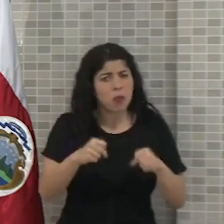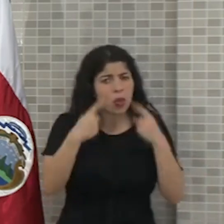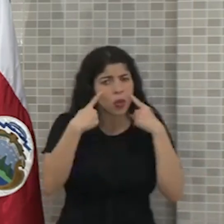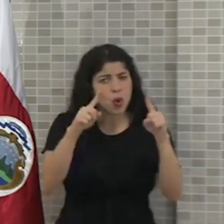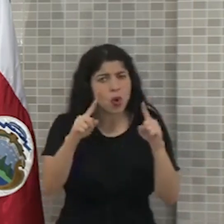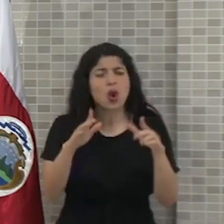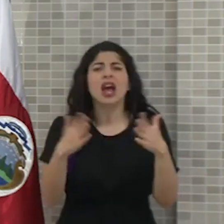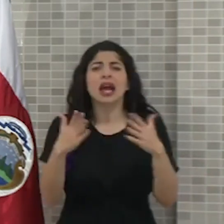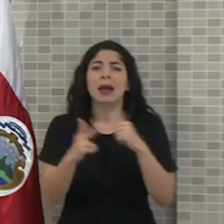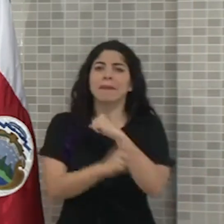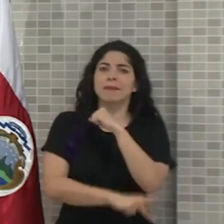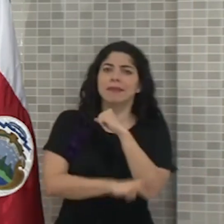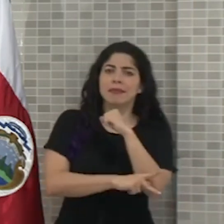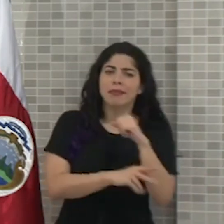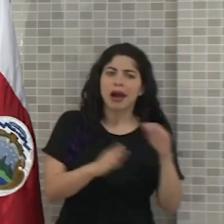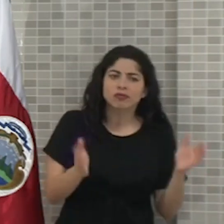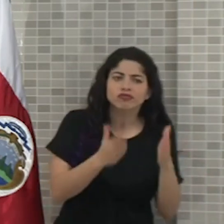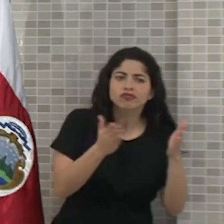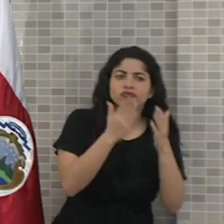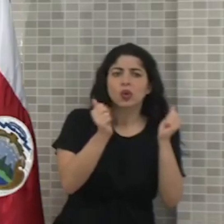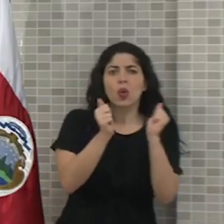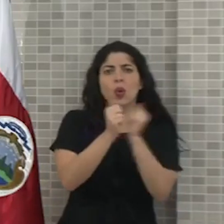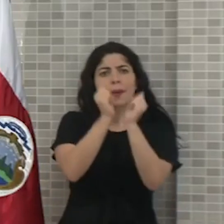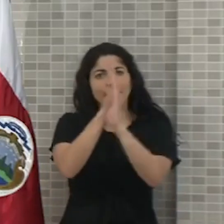que es ser un país próspero, de paz,